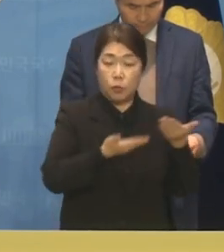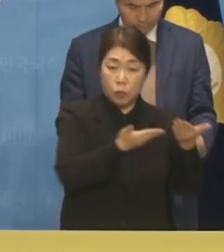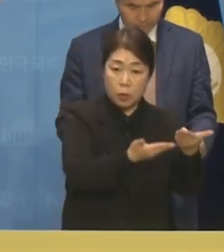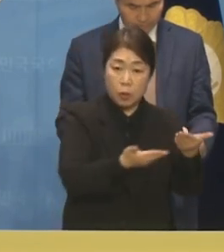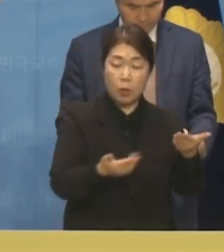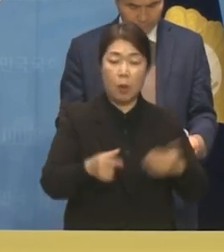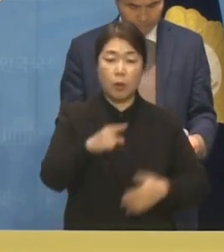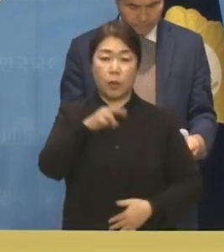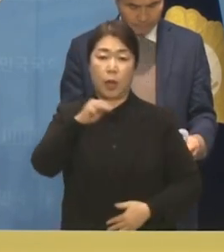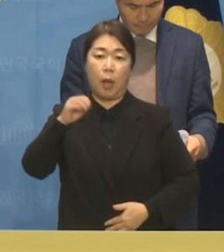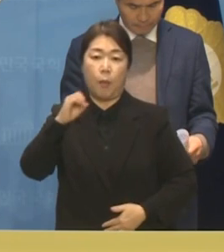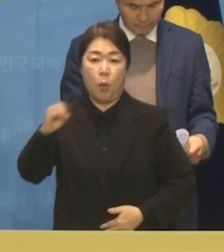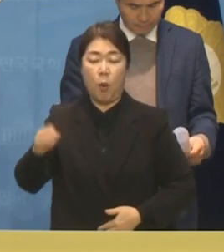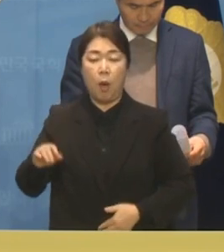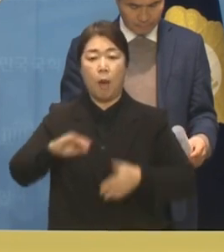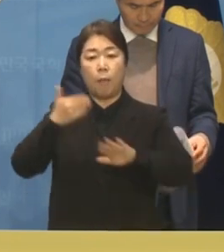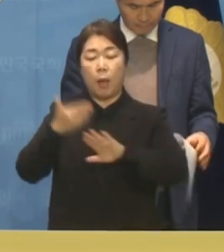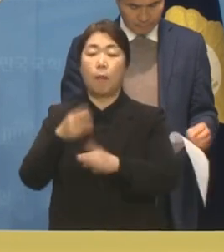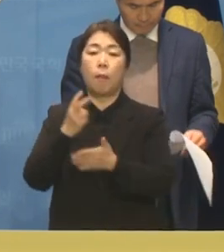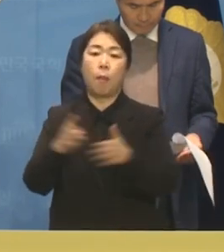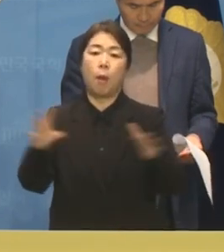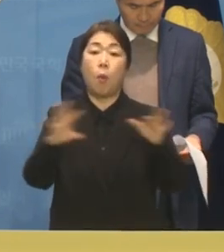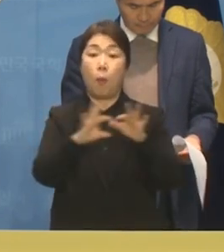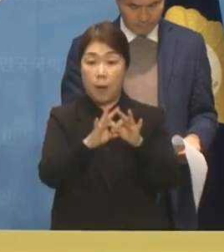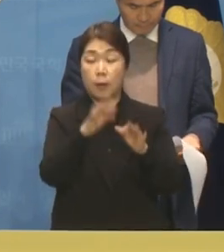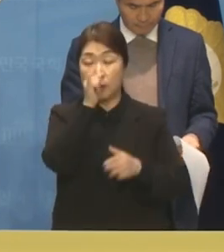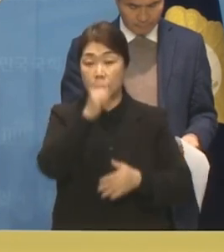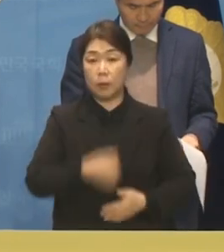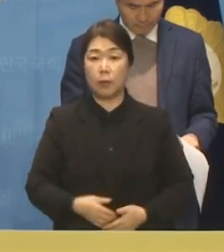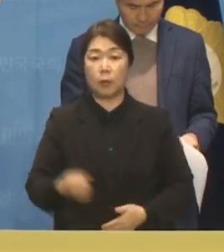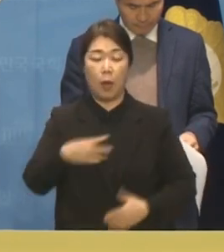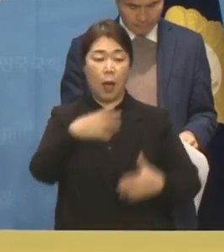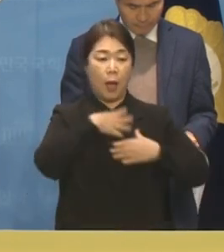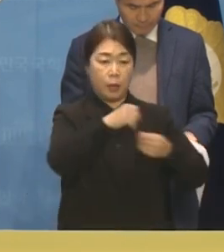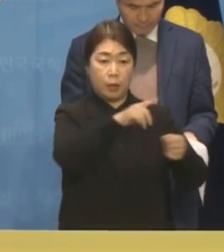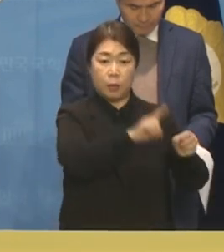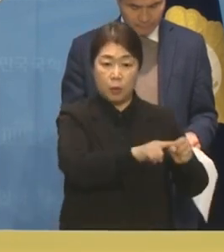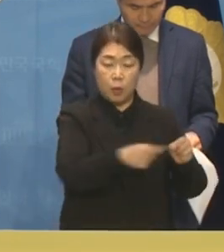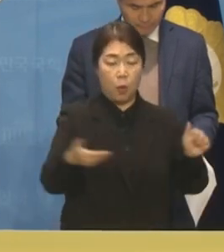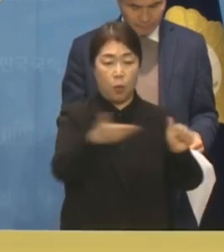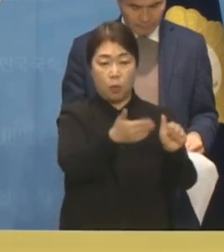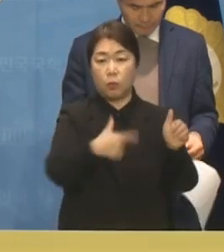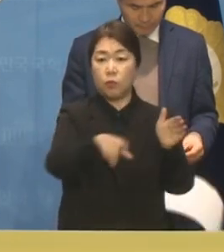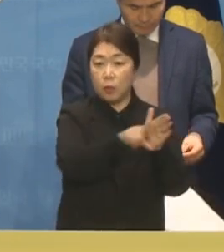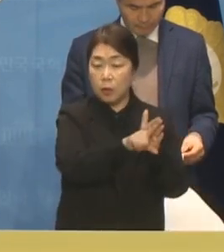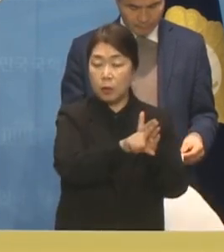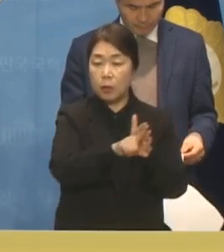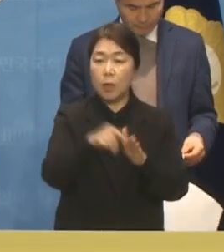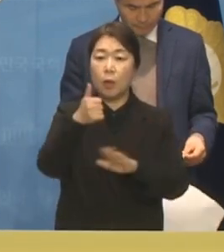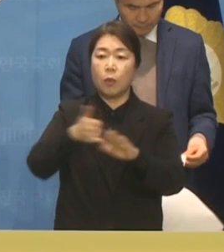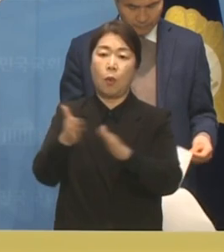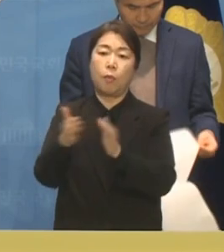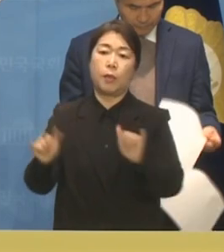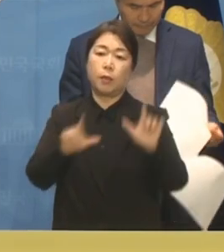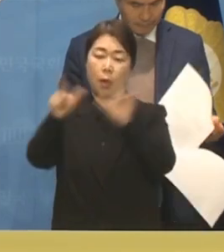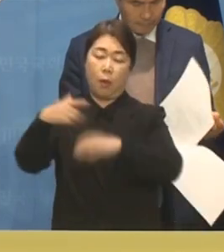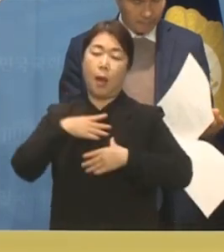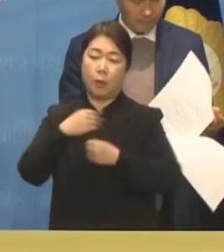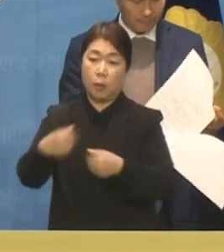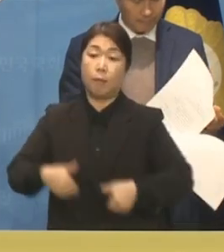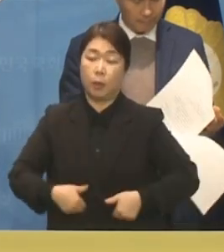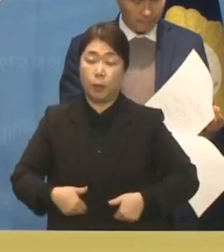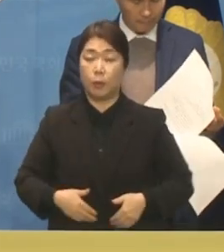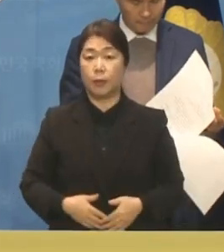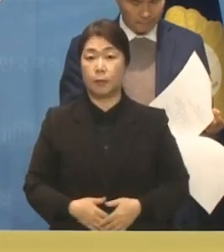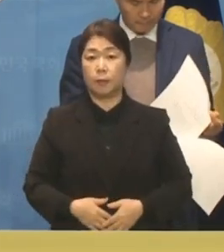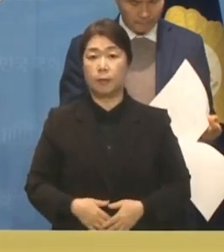GMO 반대법과 연결되어 있습니다. 또한 안정적인 공급을 위해서는 우리 농어민 생활이 안정화되어야